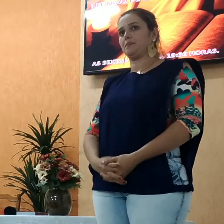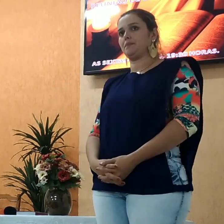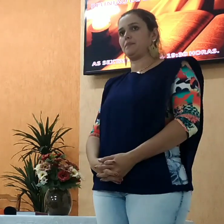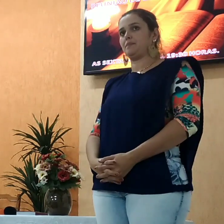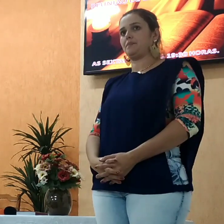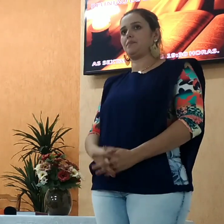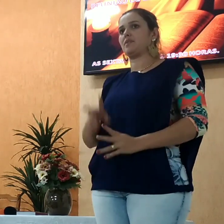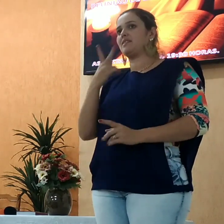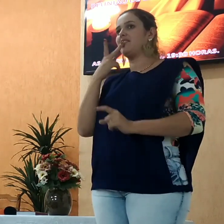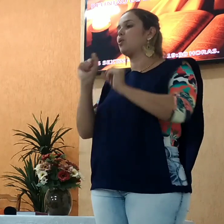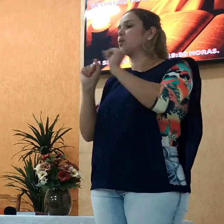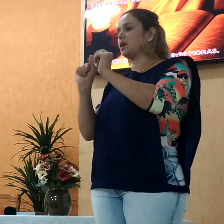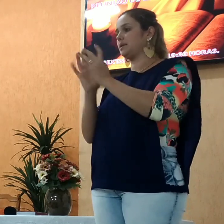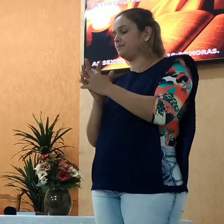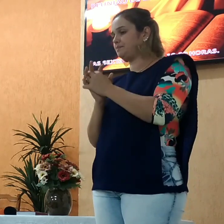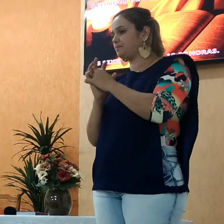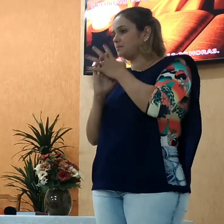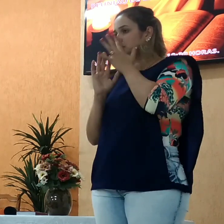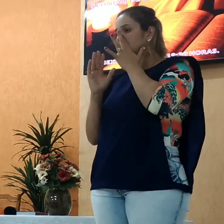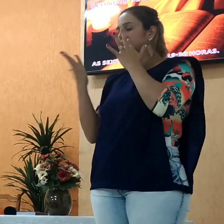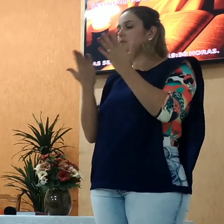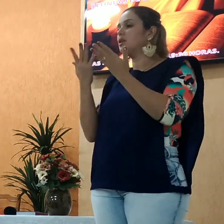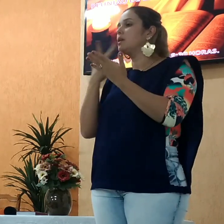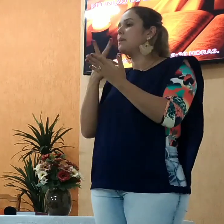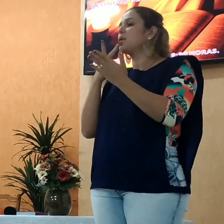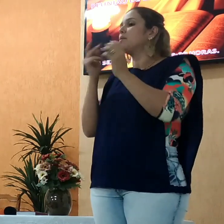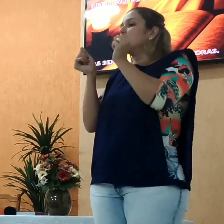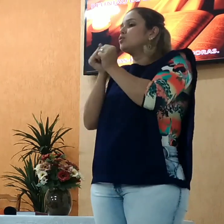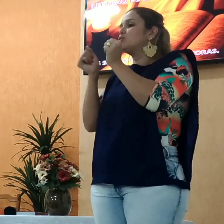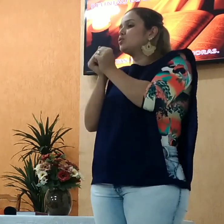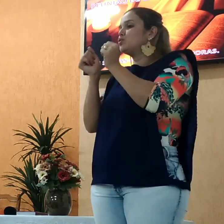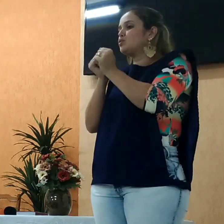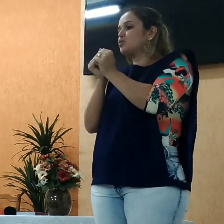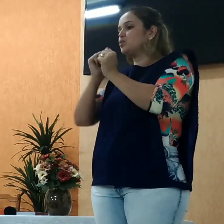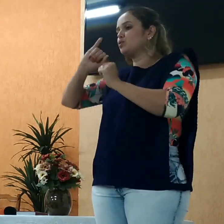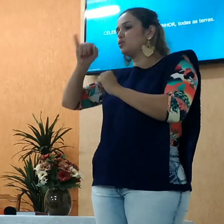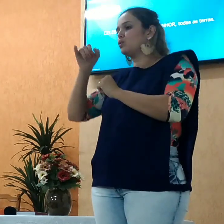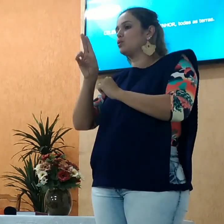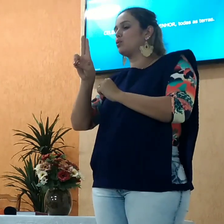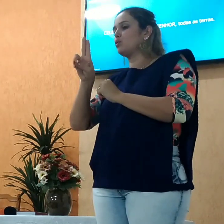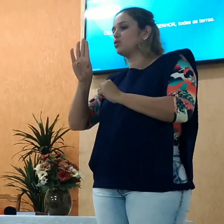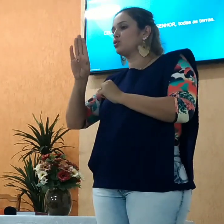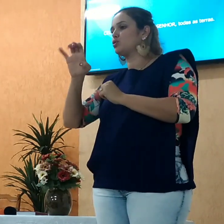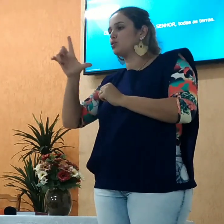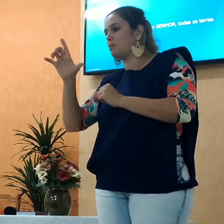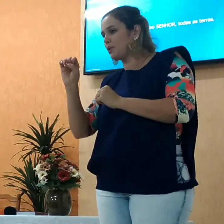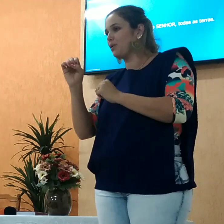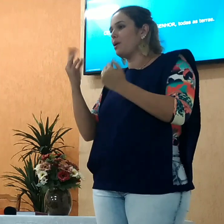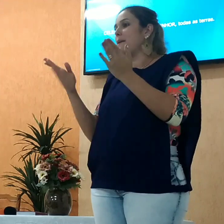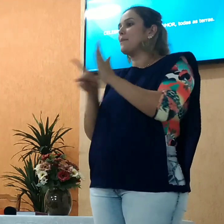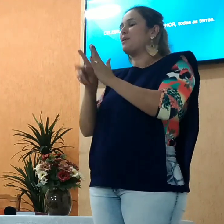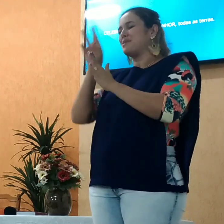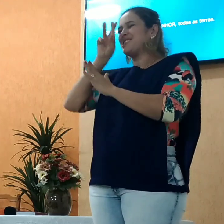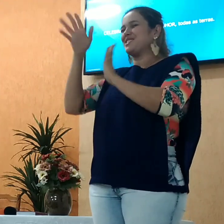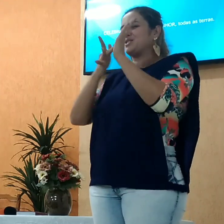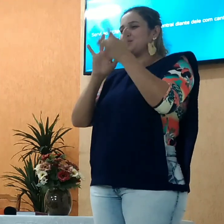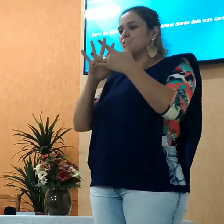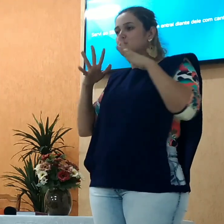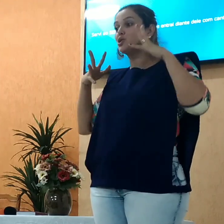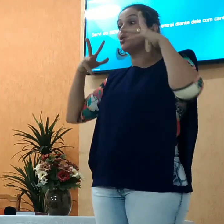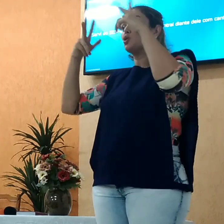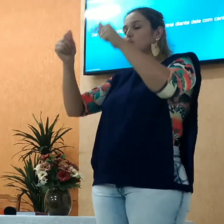Diz assim: celebrai com júbilo ao Senhor todas as terras,